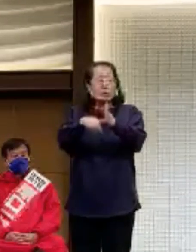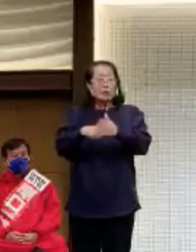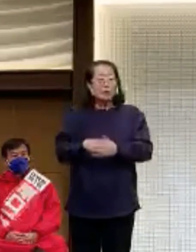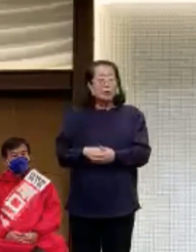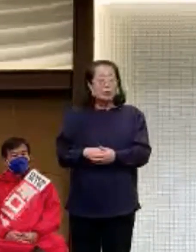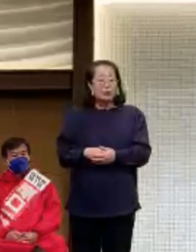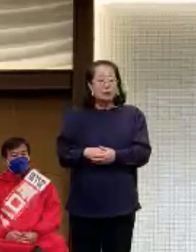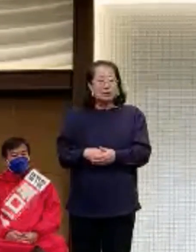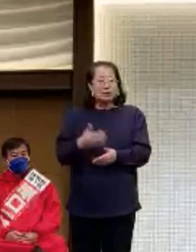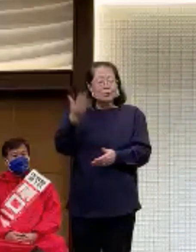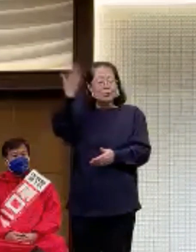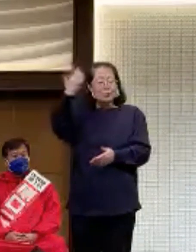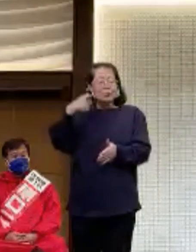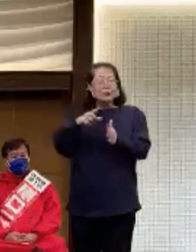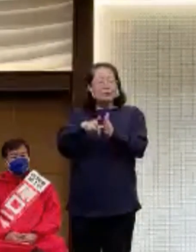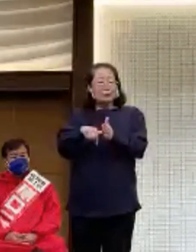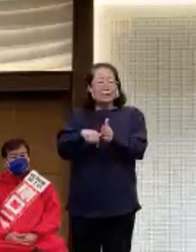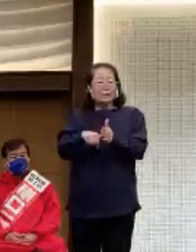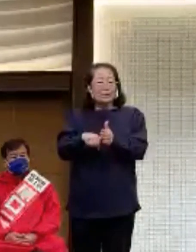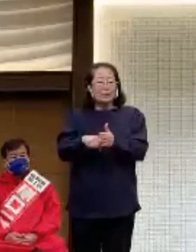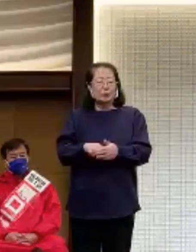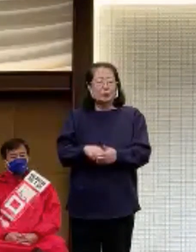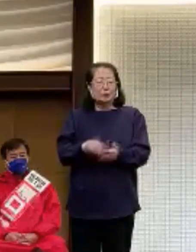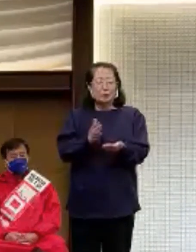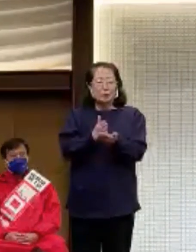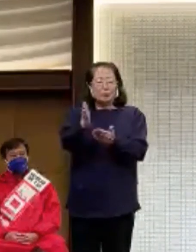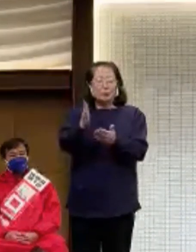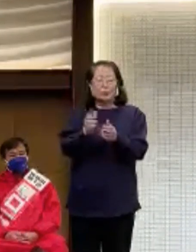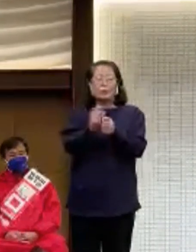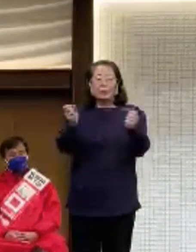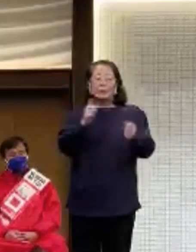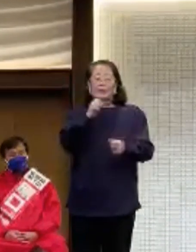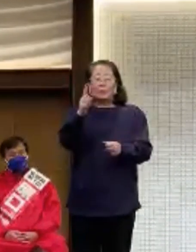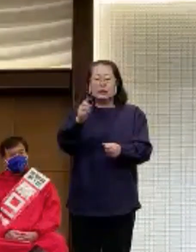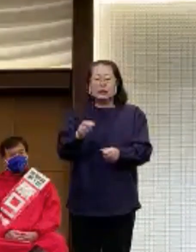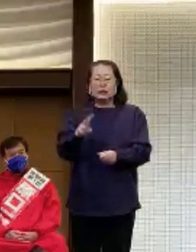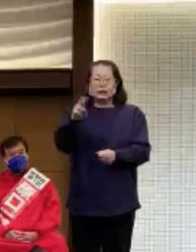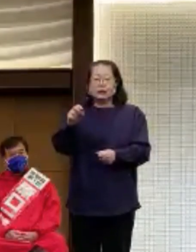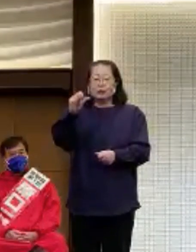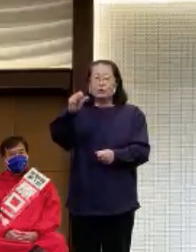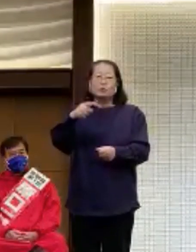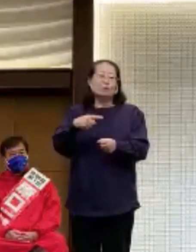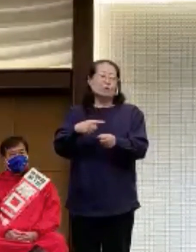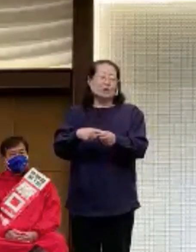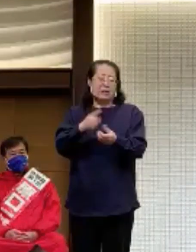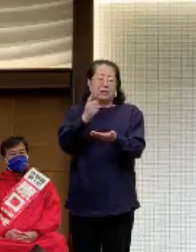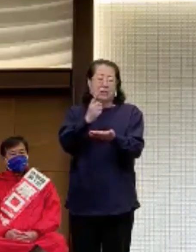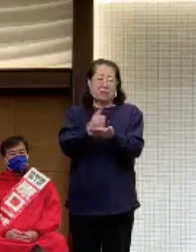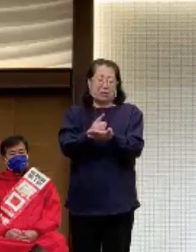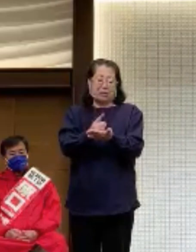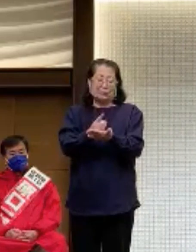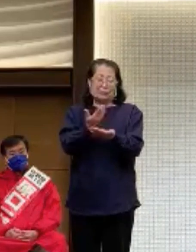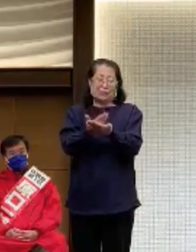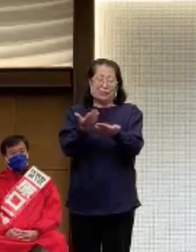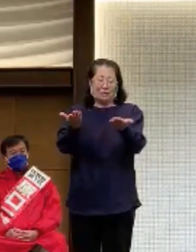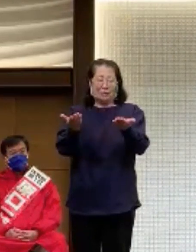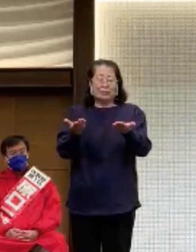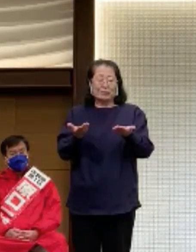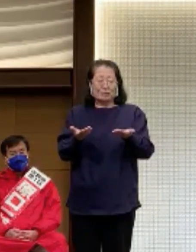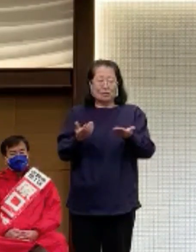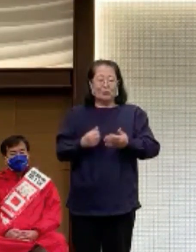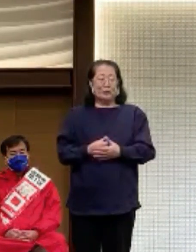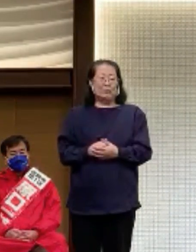まあ、その当時は出陣式と言っておりましたが25名の方しかお見えじゃなかったです